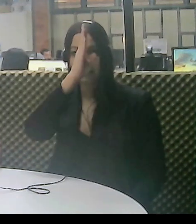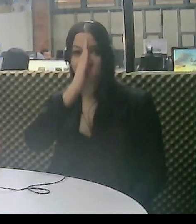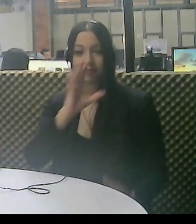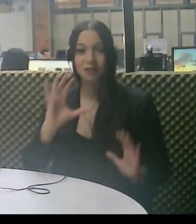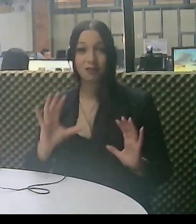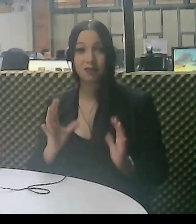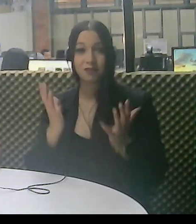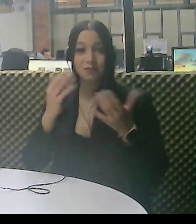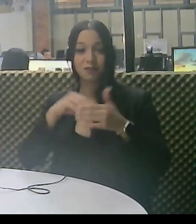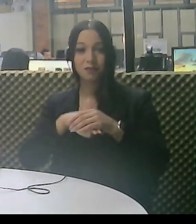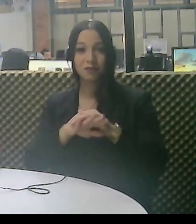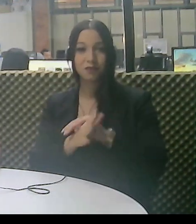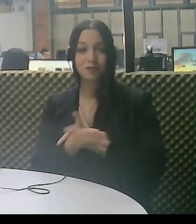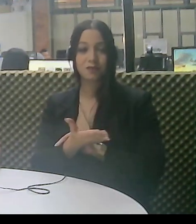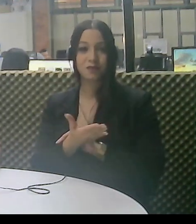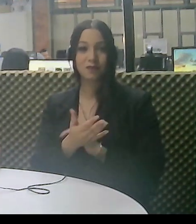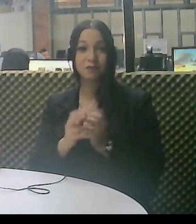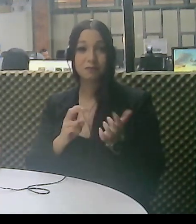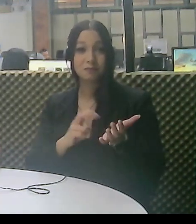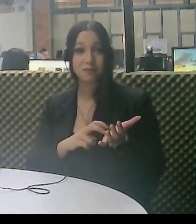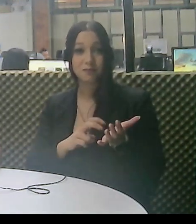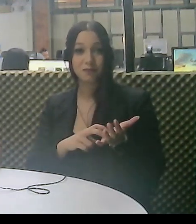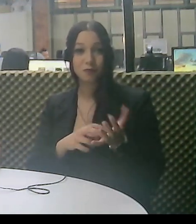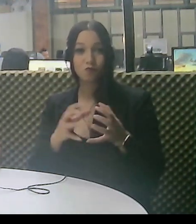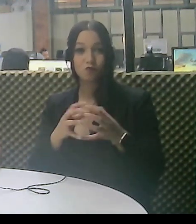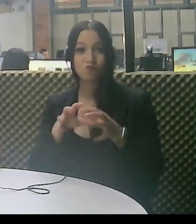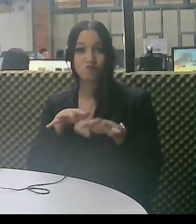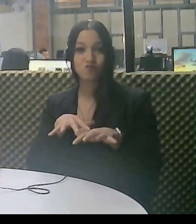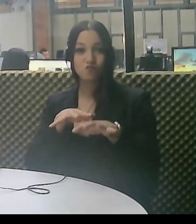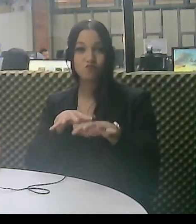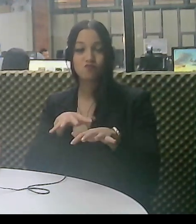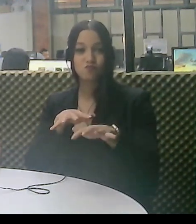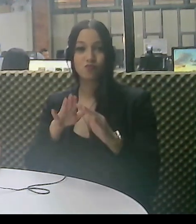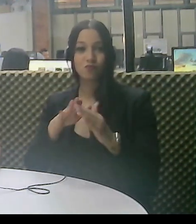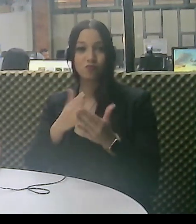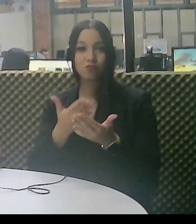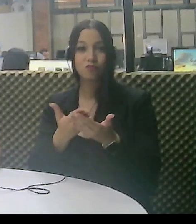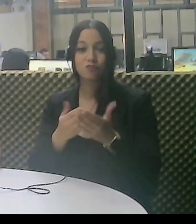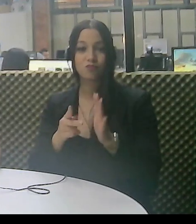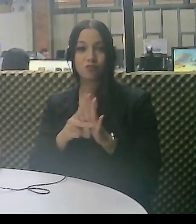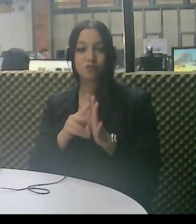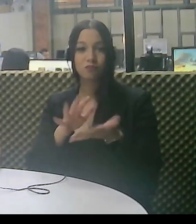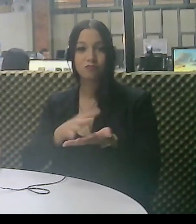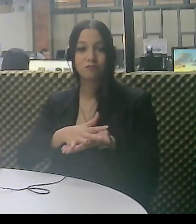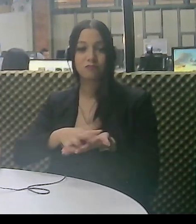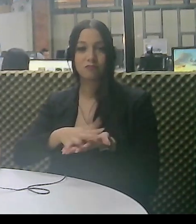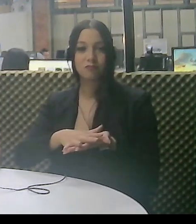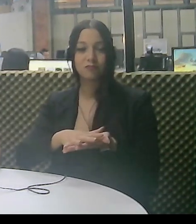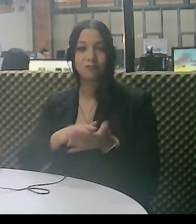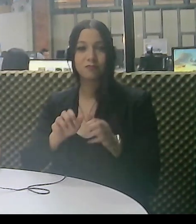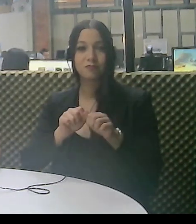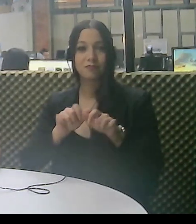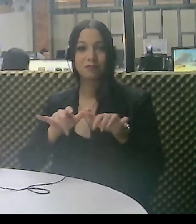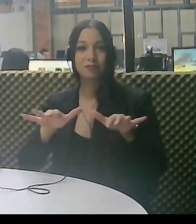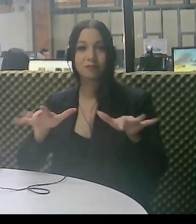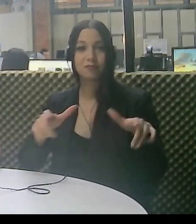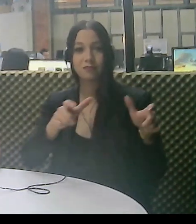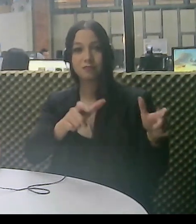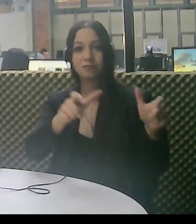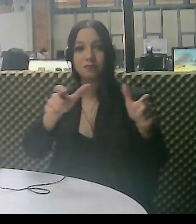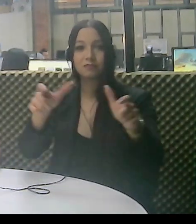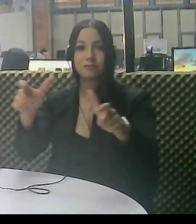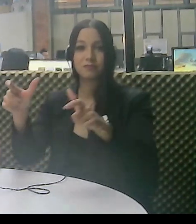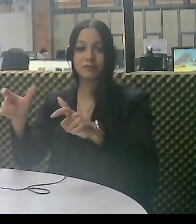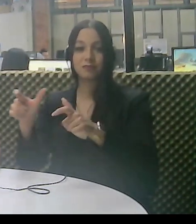festas tradicionais, matinês, bloquinhos e desfiles de escolas de samba. Os eventos foram distribuídos em alguns pontos da